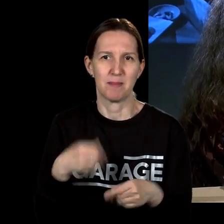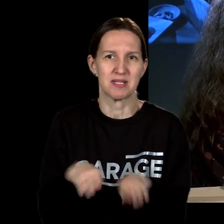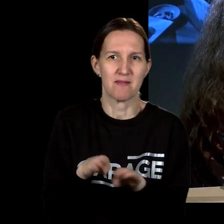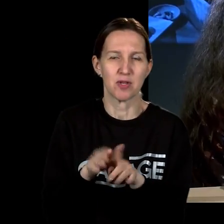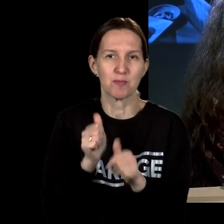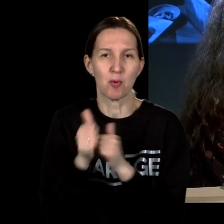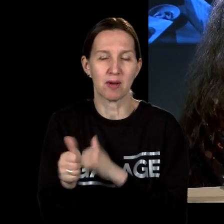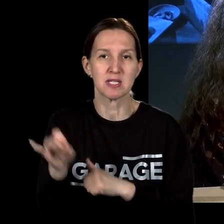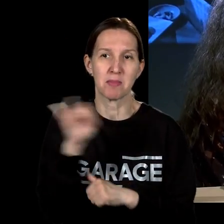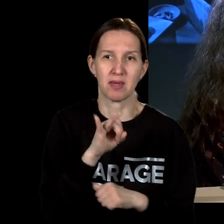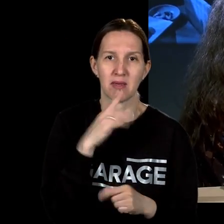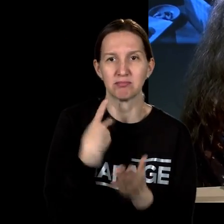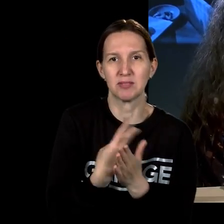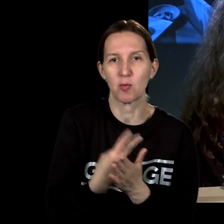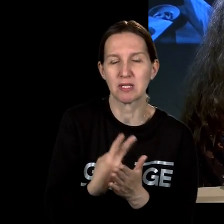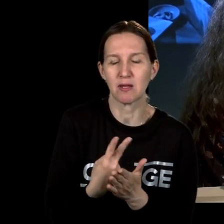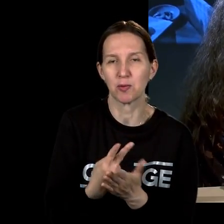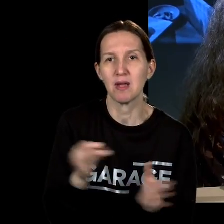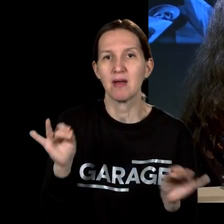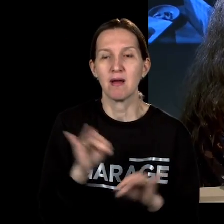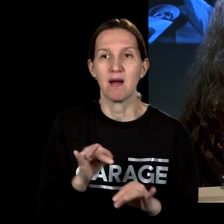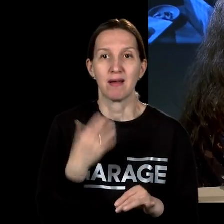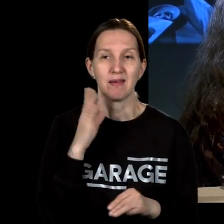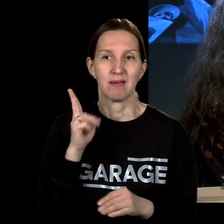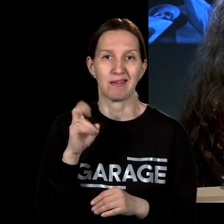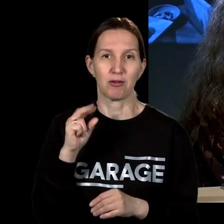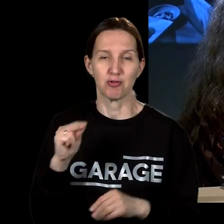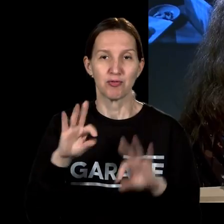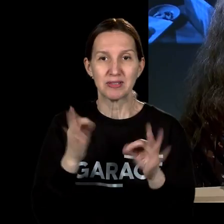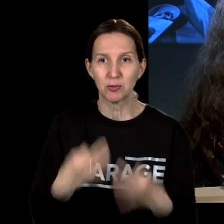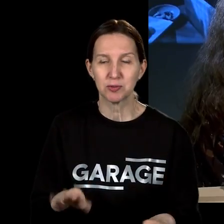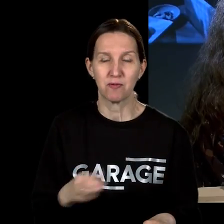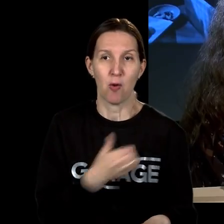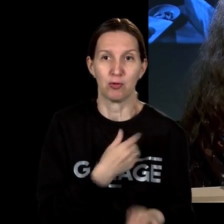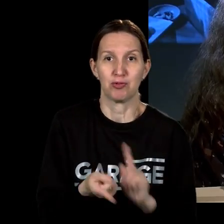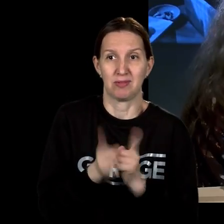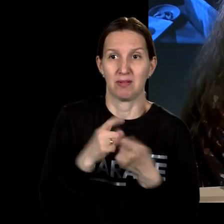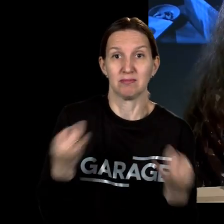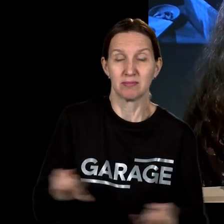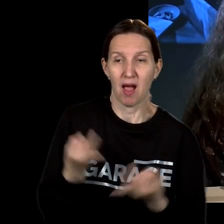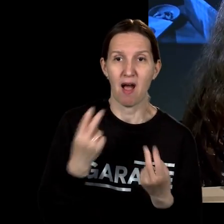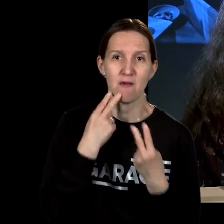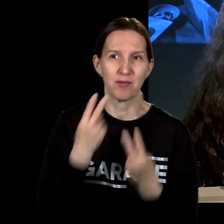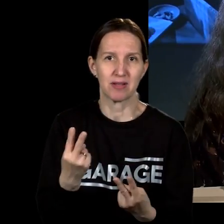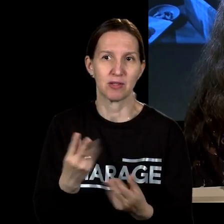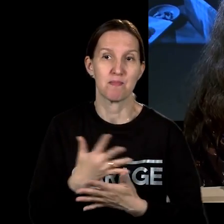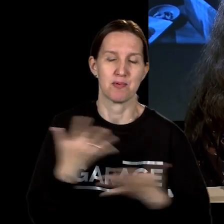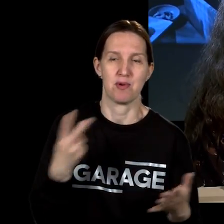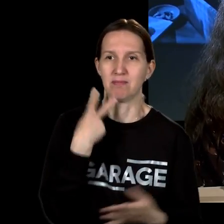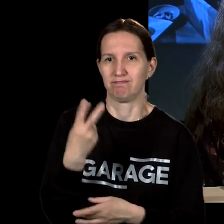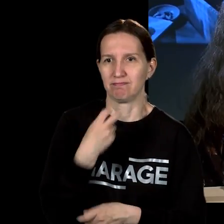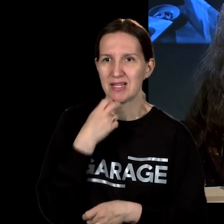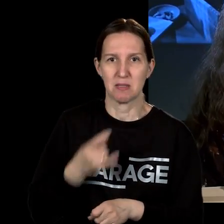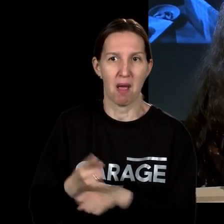и демонстрирует, и даже когда он пытается, когда кичевое искусство пытается быть актуальным, оно всегда выглядит наиболее